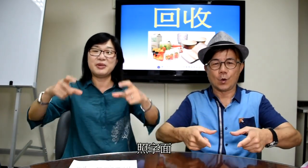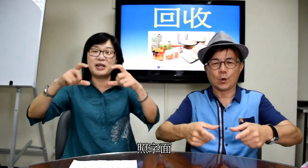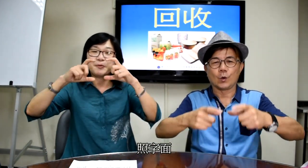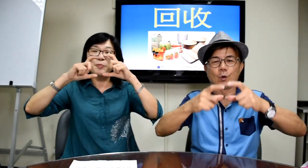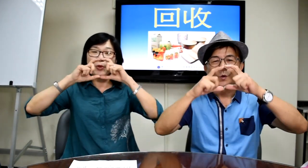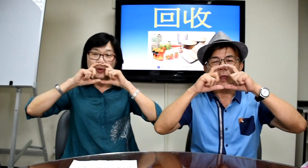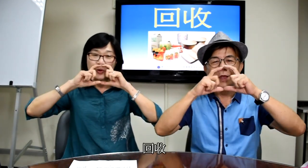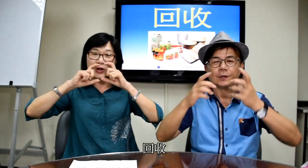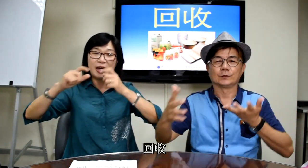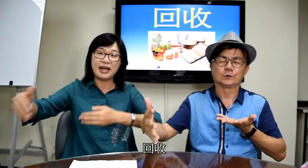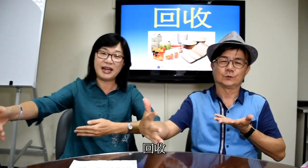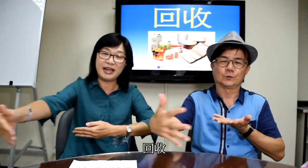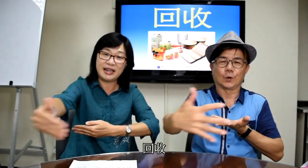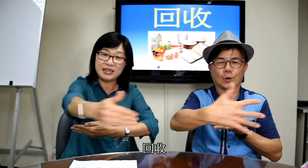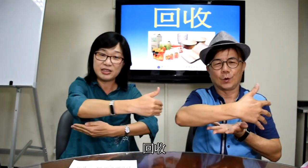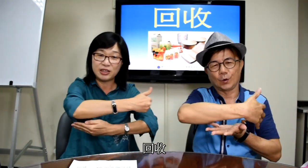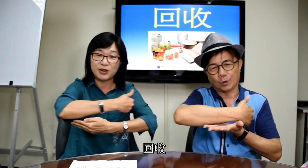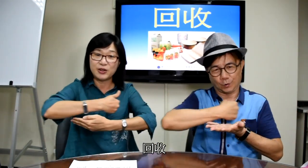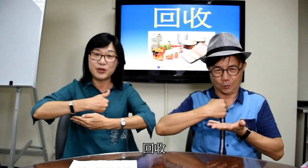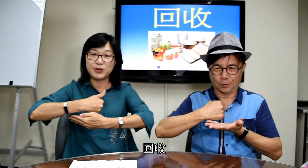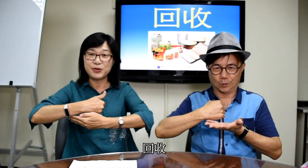面，回收，